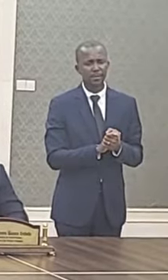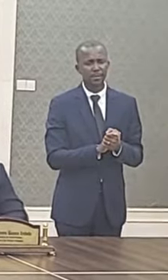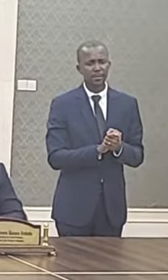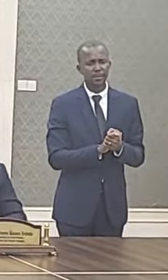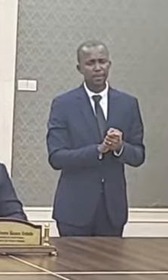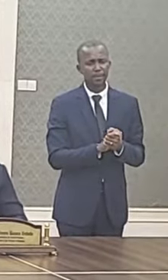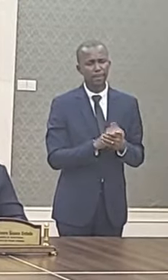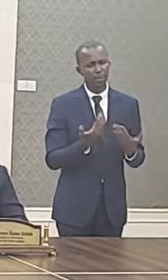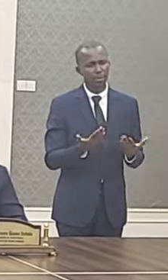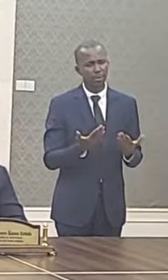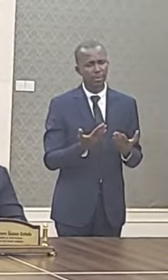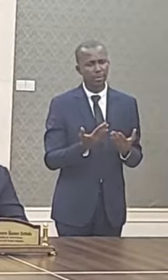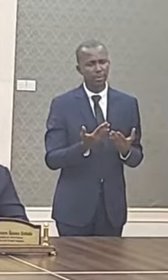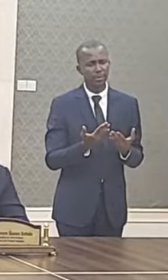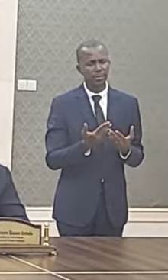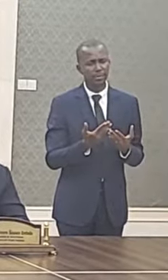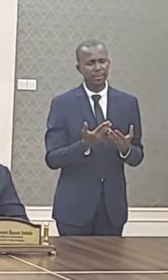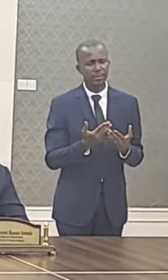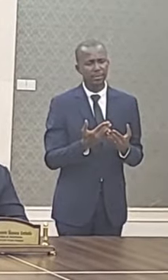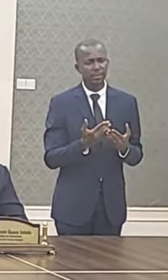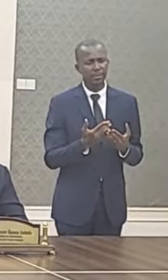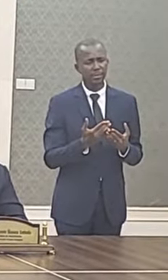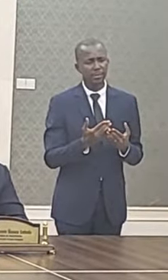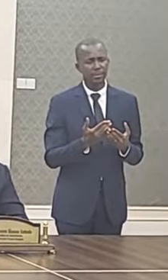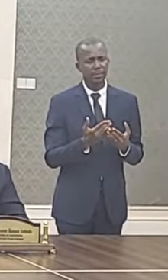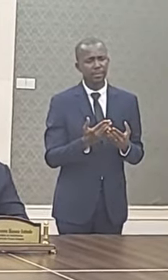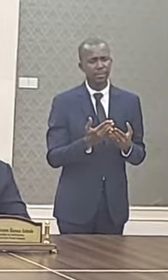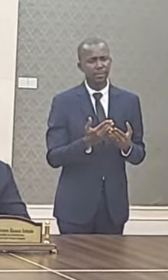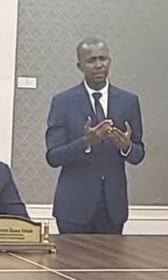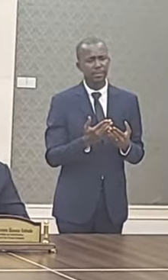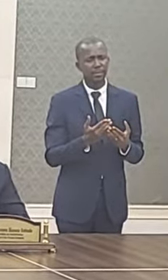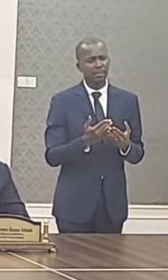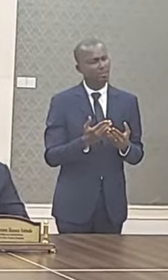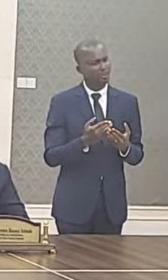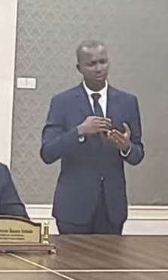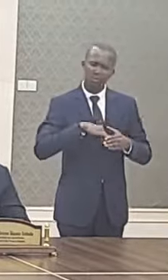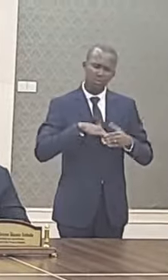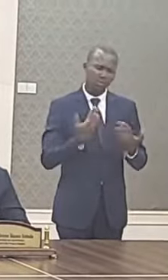Mais, pour arriver à ça, il faut beaucoup de sacrifices.